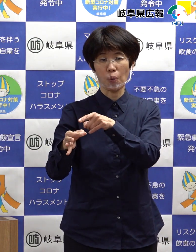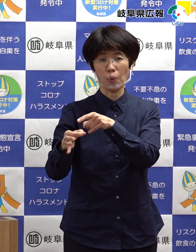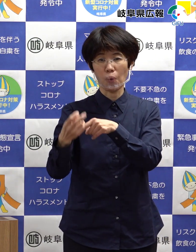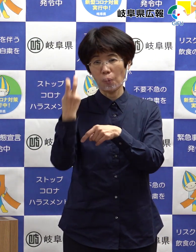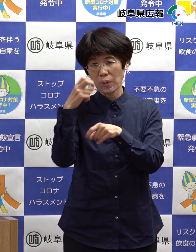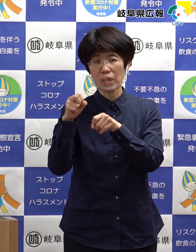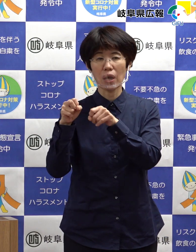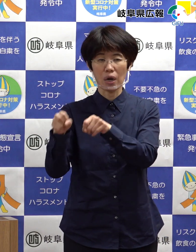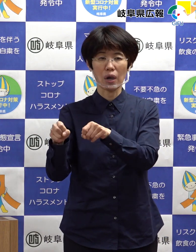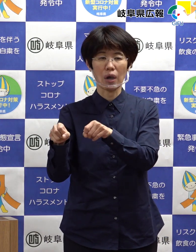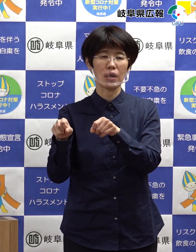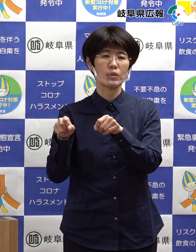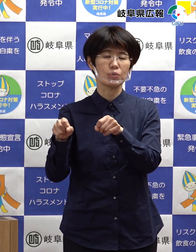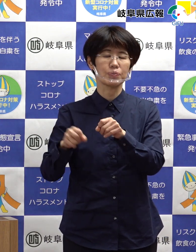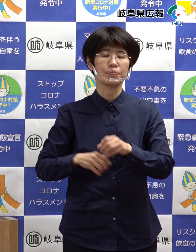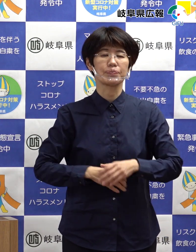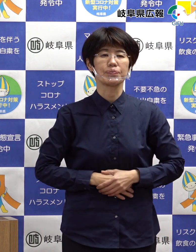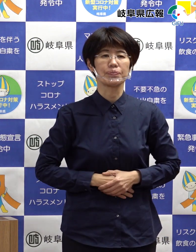ら、しかし、